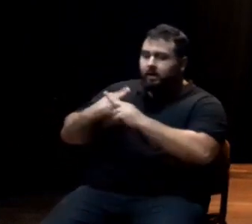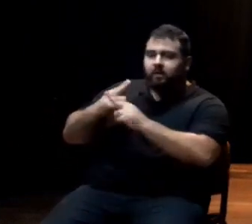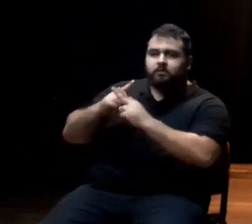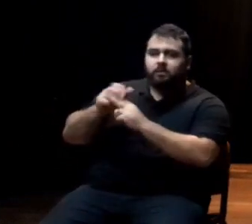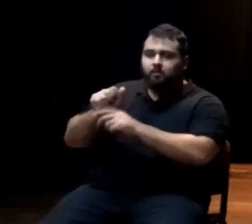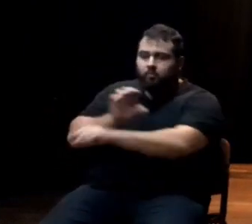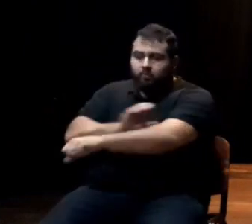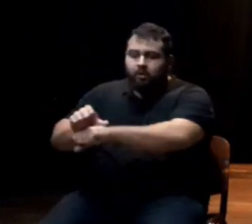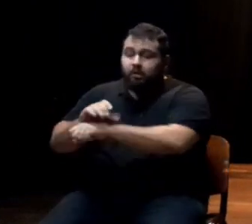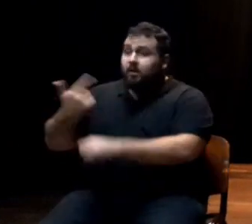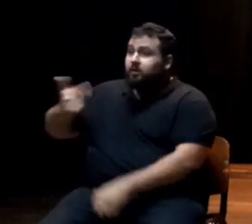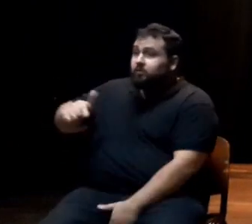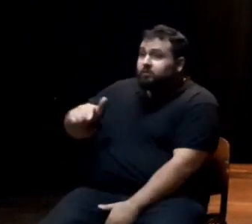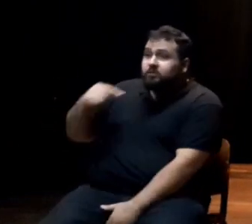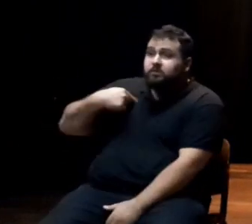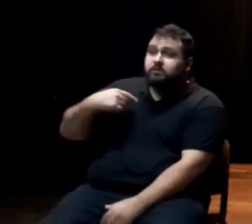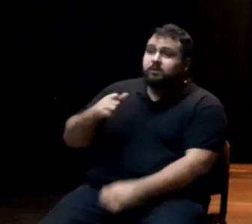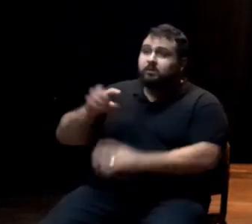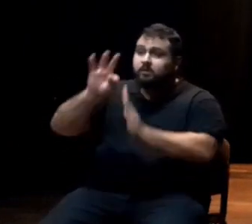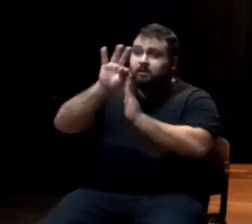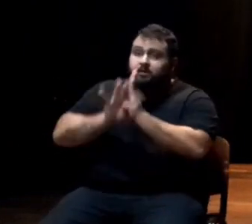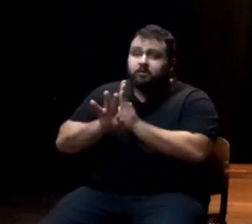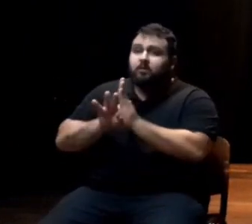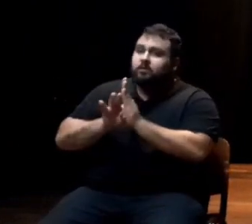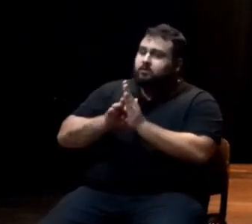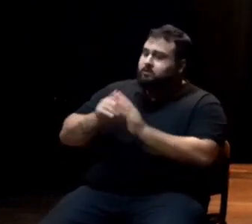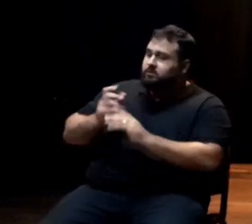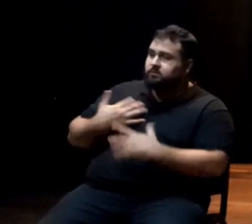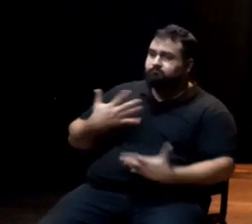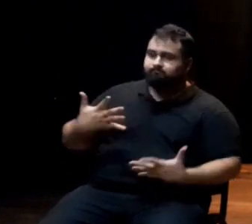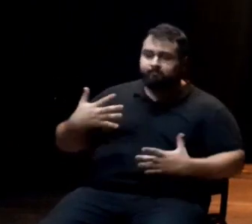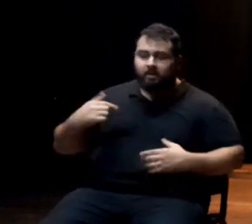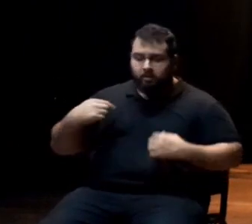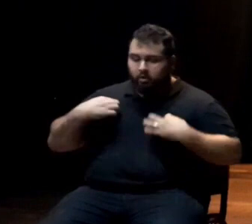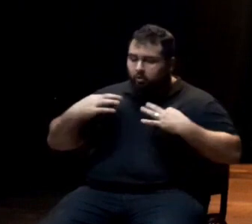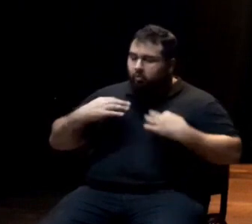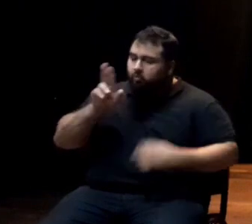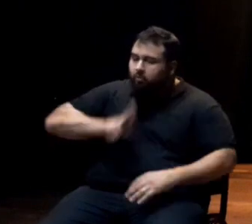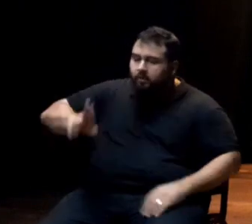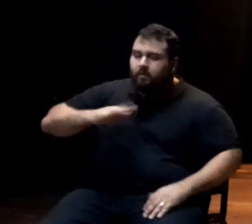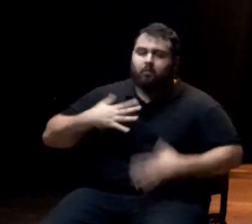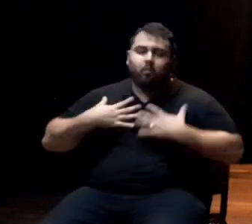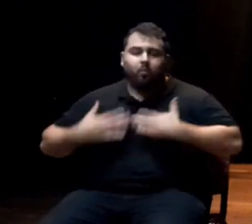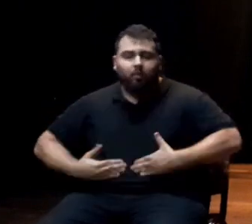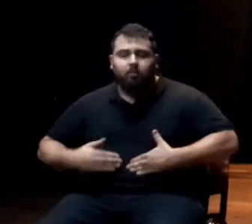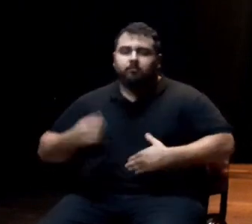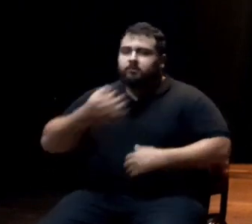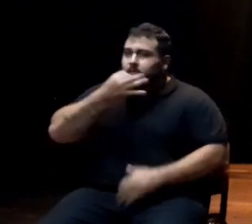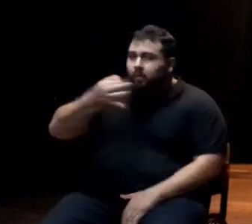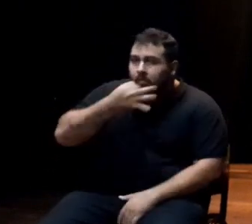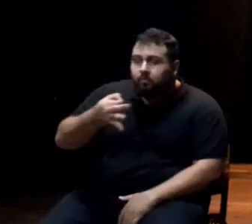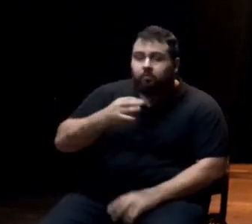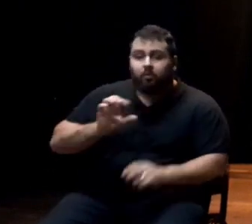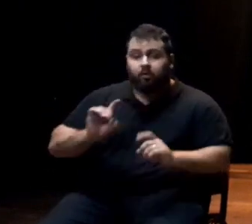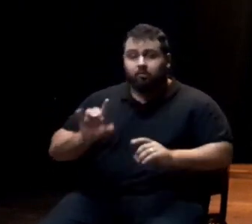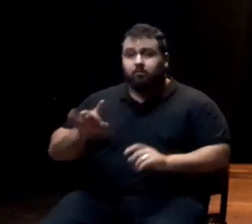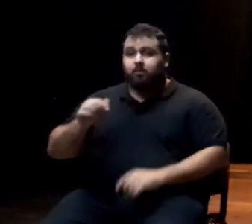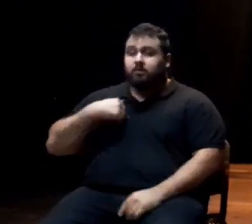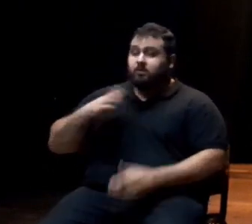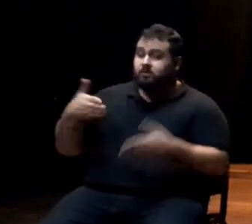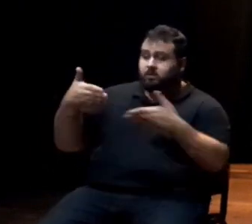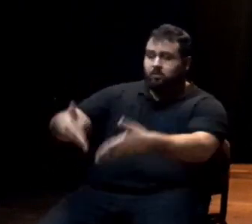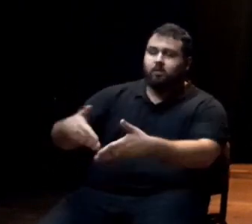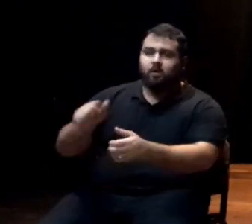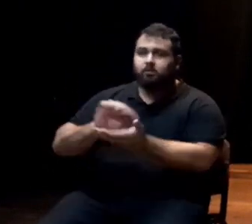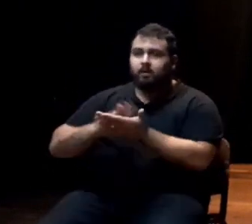tinha texto. Todo gestual sonoro, feminino e árvore. Todo gestual sonoro. Aí chegou o intérprete de Libras.